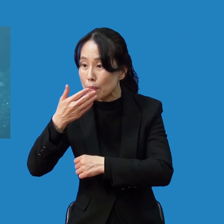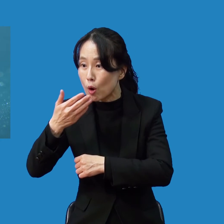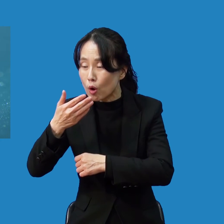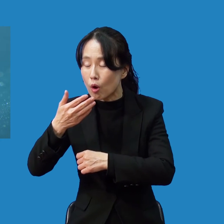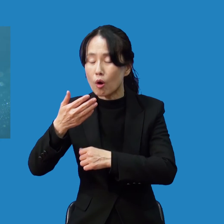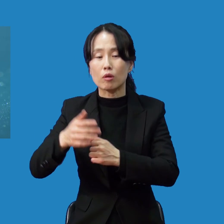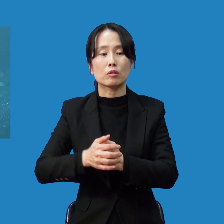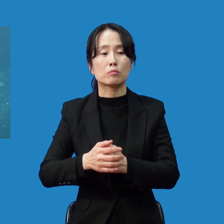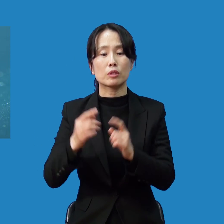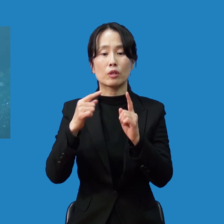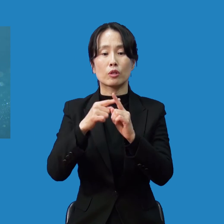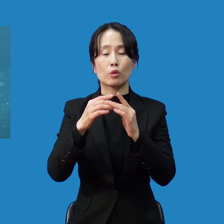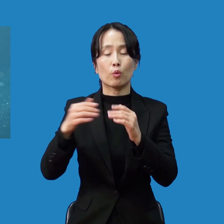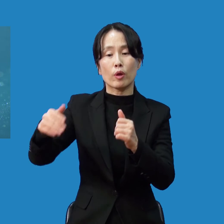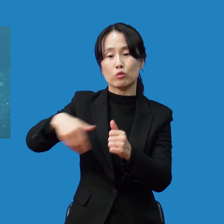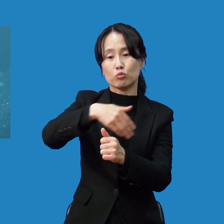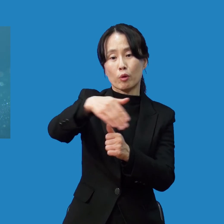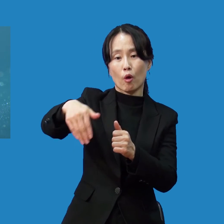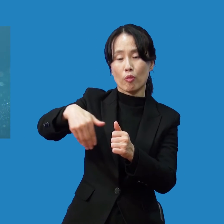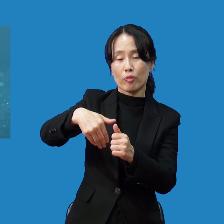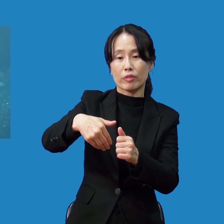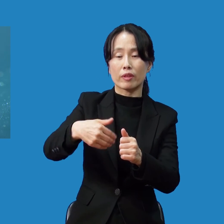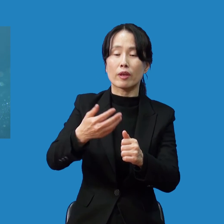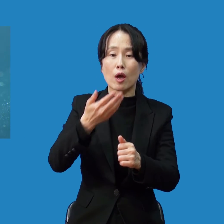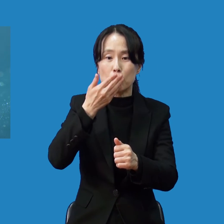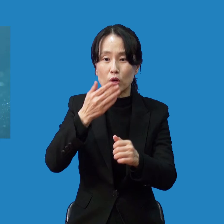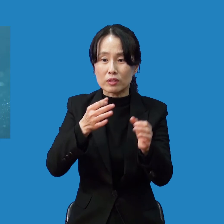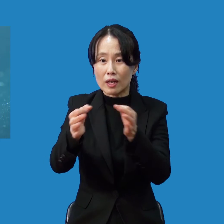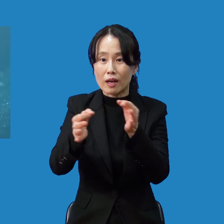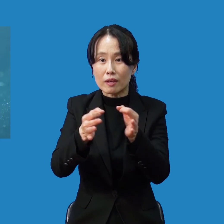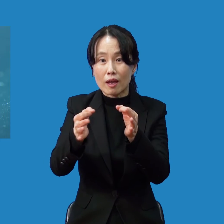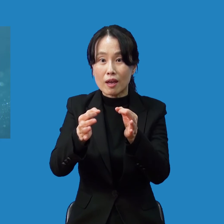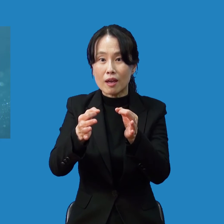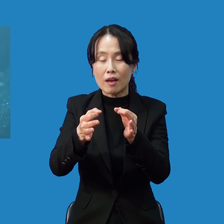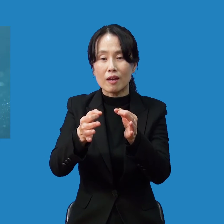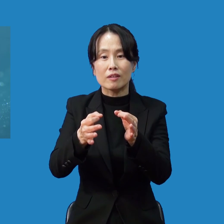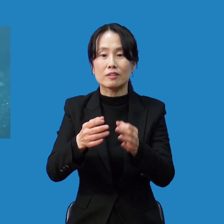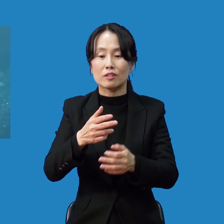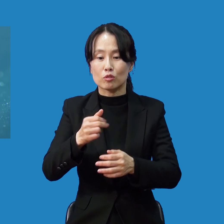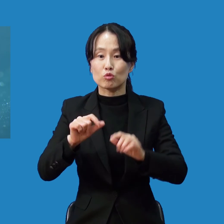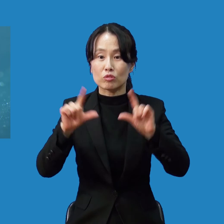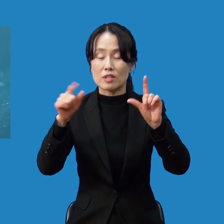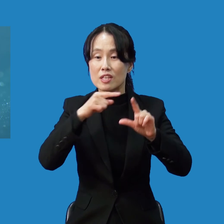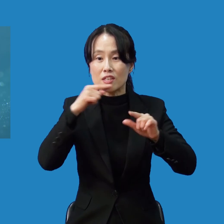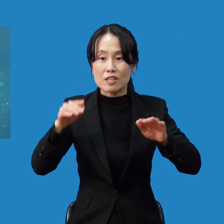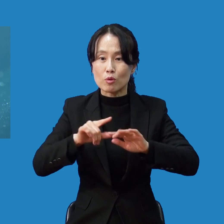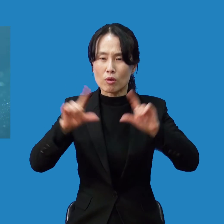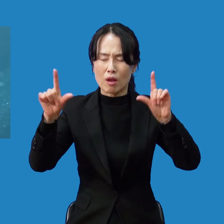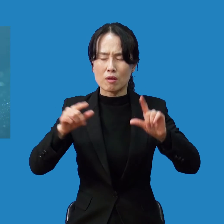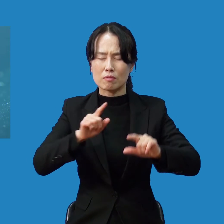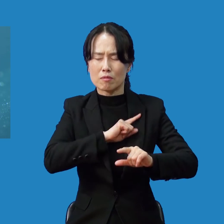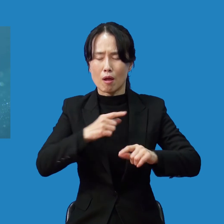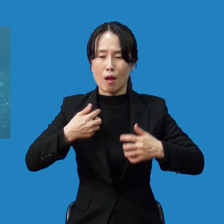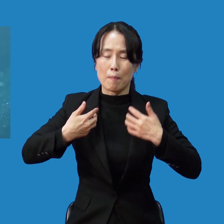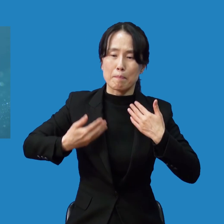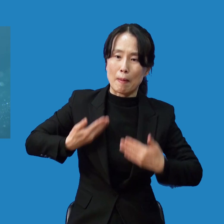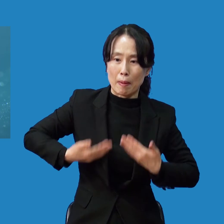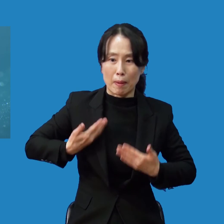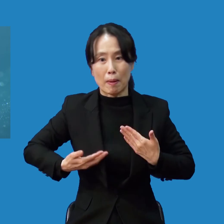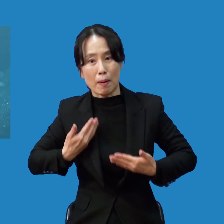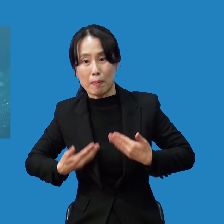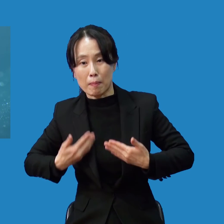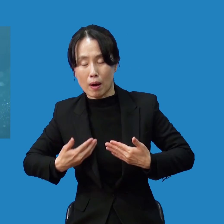주일날이 제일 바쁘게 됩니다. 그러면 식당 주인은 주일날 교회 나오고 싶어도 못 나오게 됩니다.